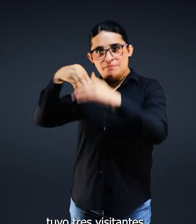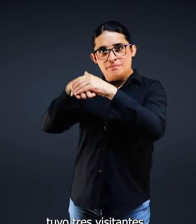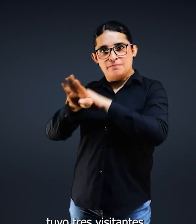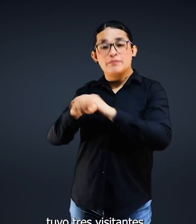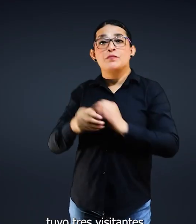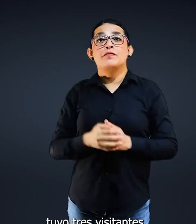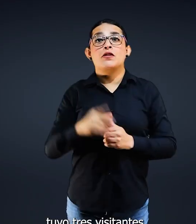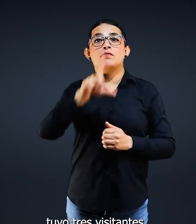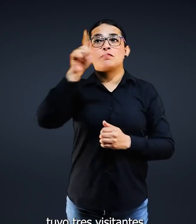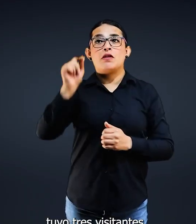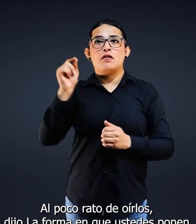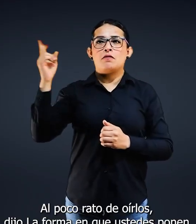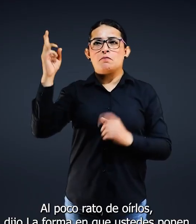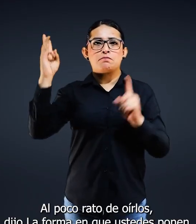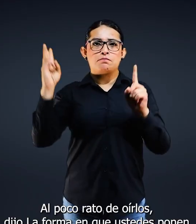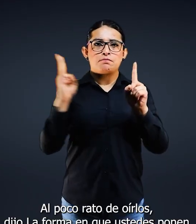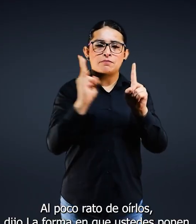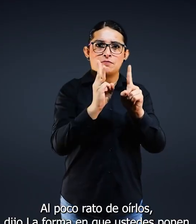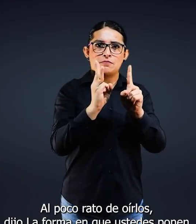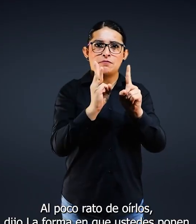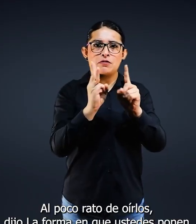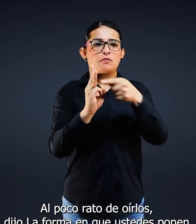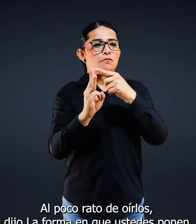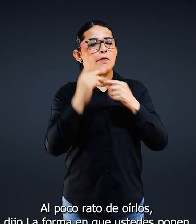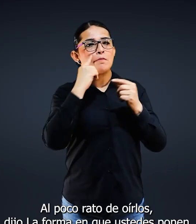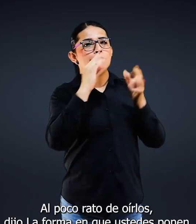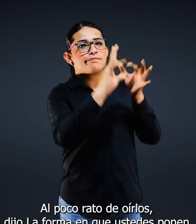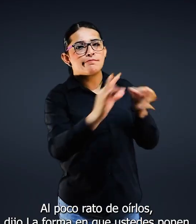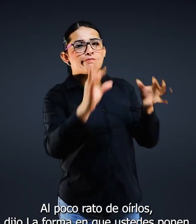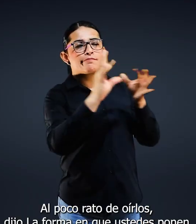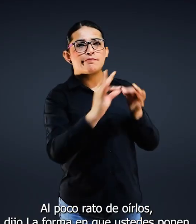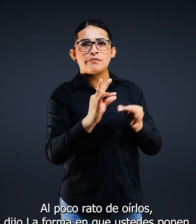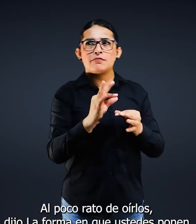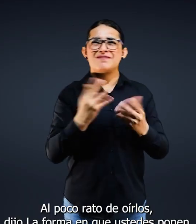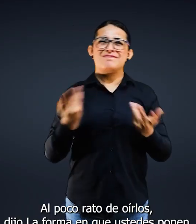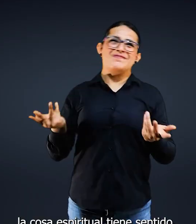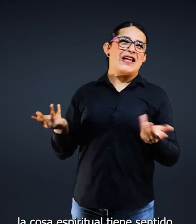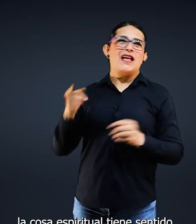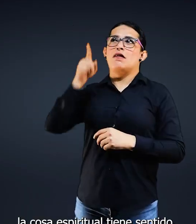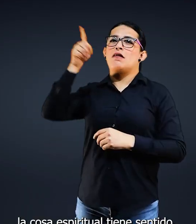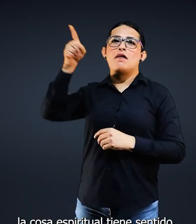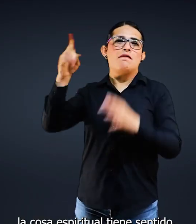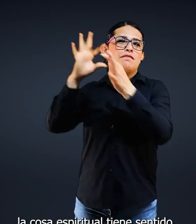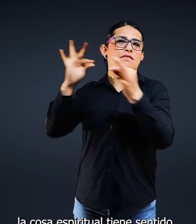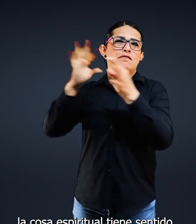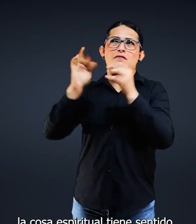3 visitantes. Al poco rato de oírlos dijo: la forma en que ustedes ponen la cosa espiritual tiene sentido.